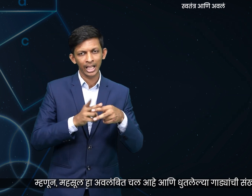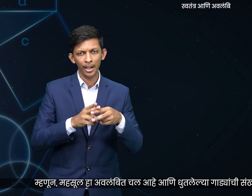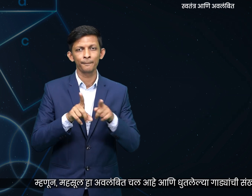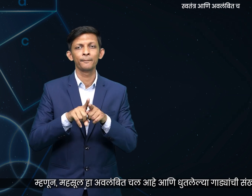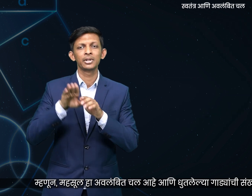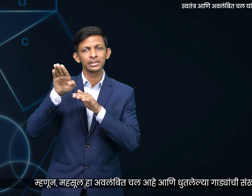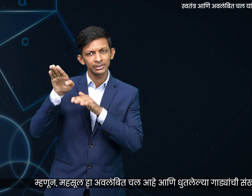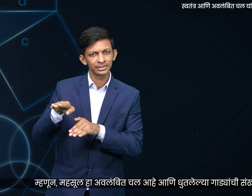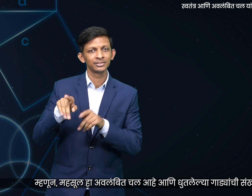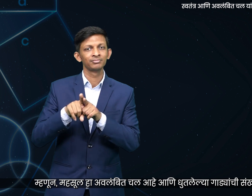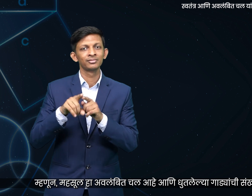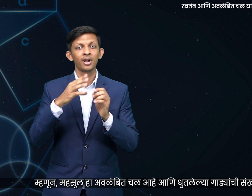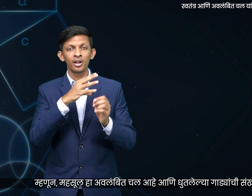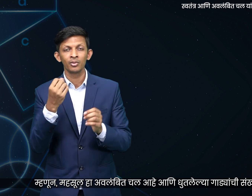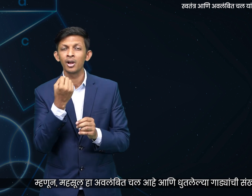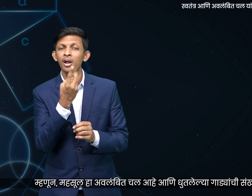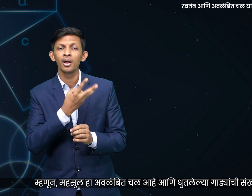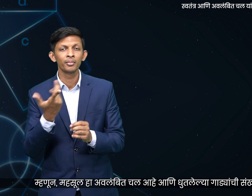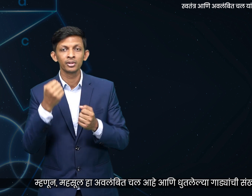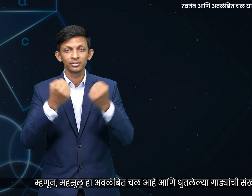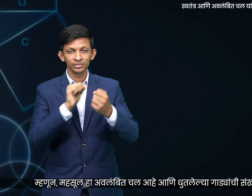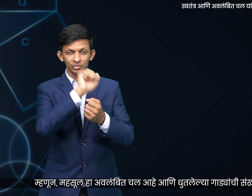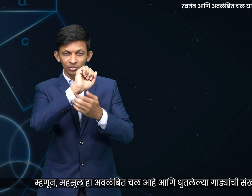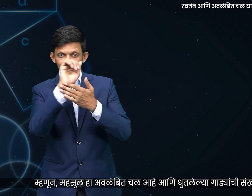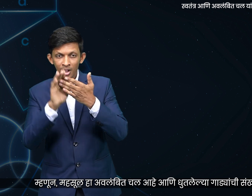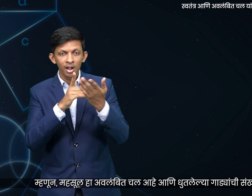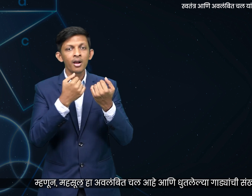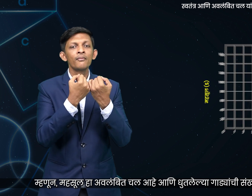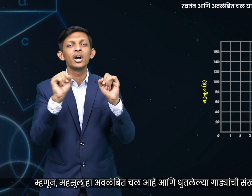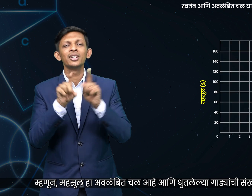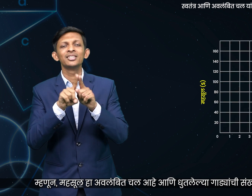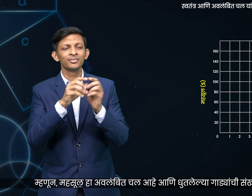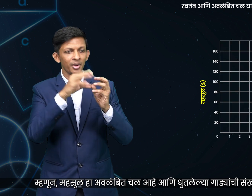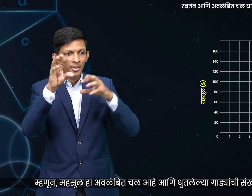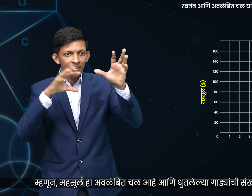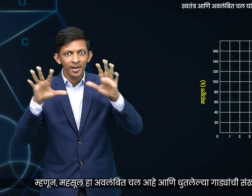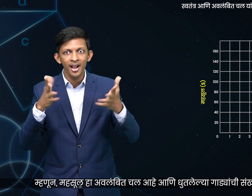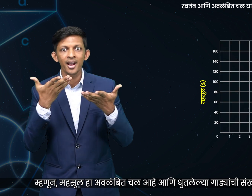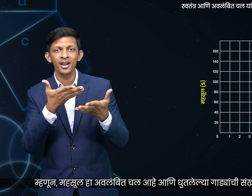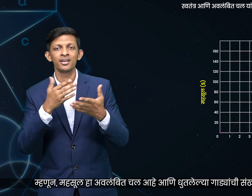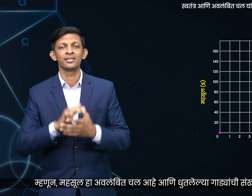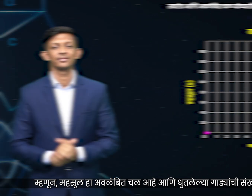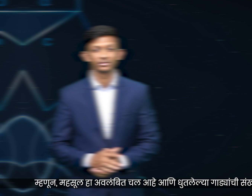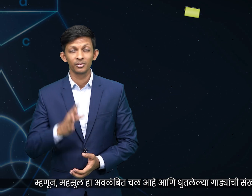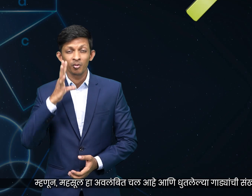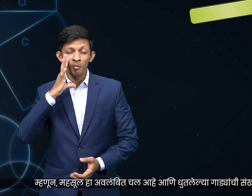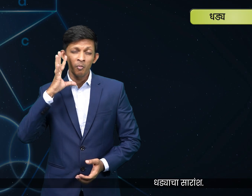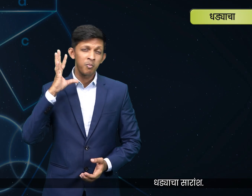म्हणून महसूल हा अवलंबित चल आहे आणि धुतलेल्या गाण्यांची संख्या हा स्वतंत्र चल आहे.